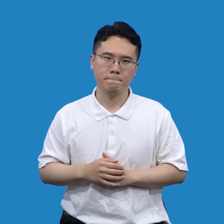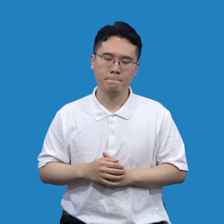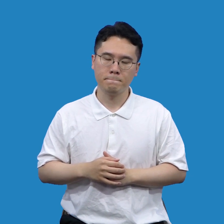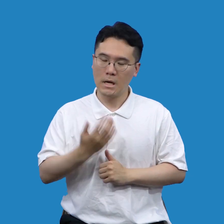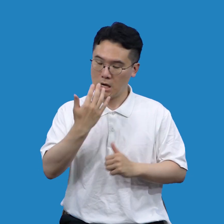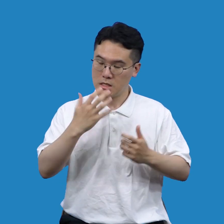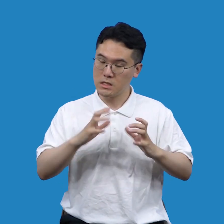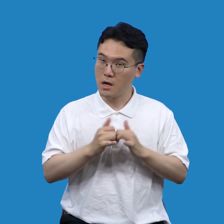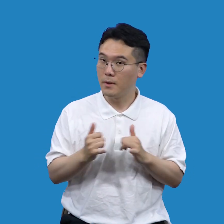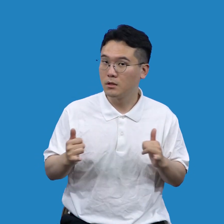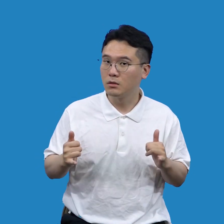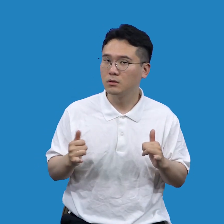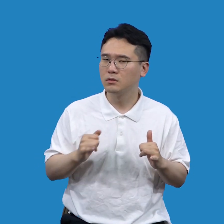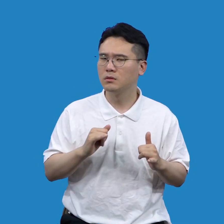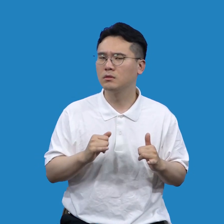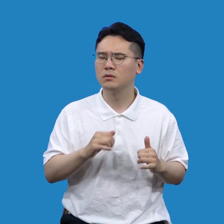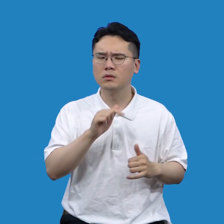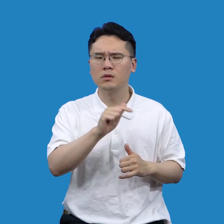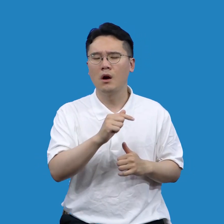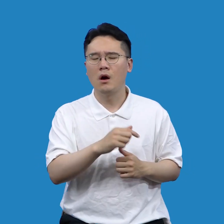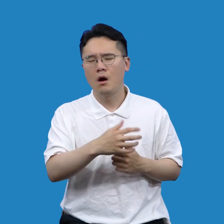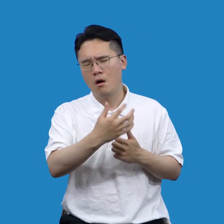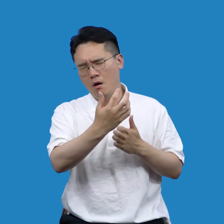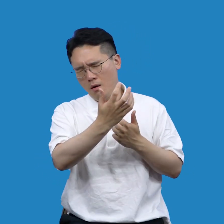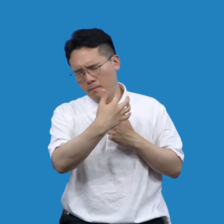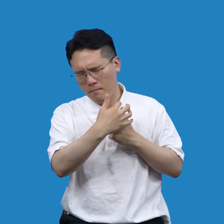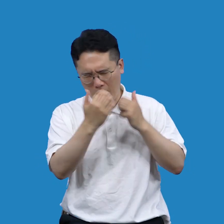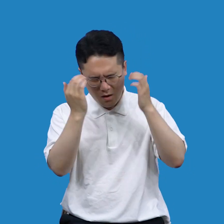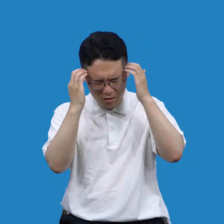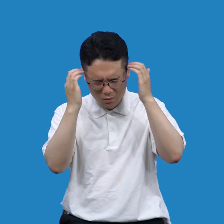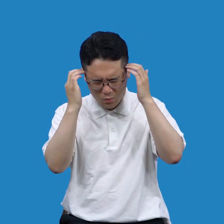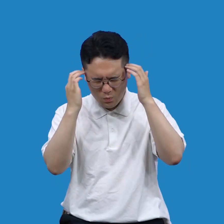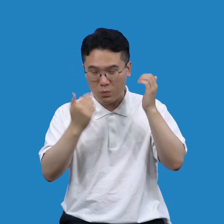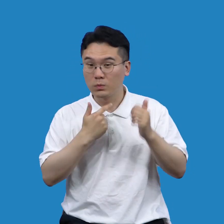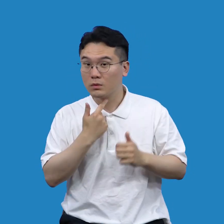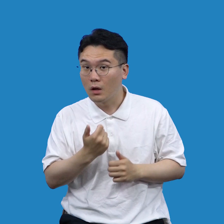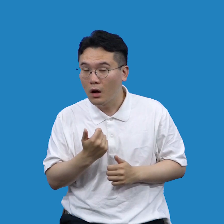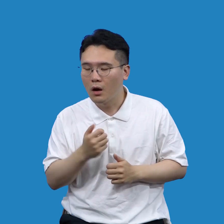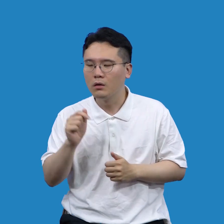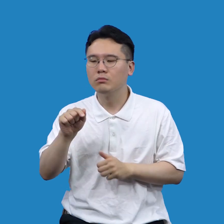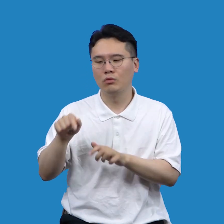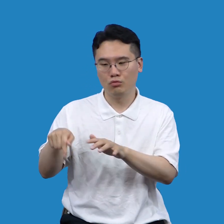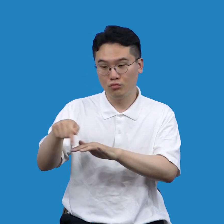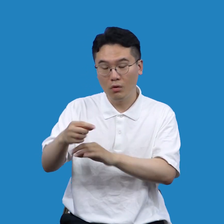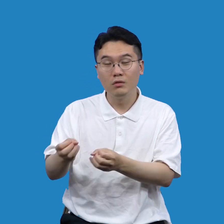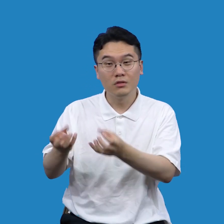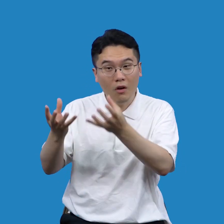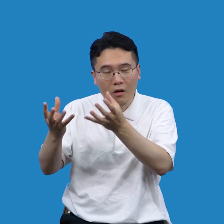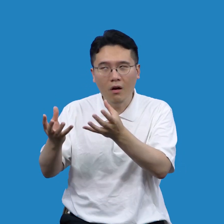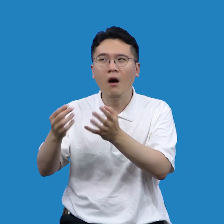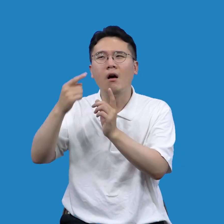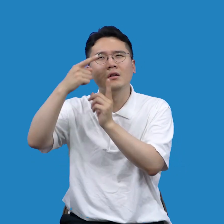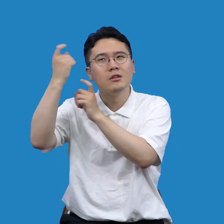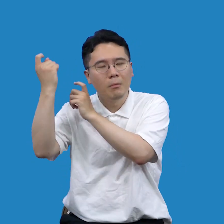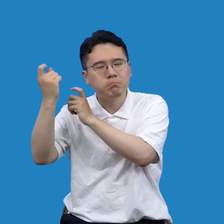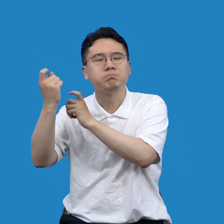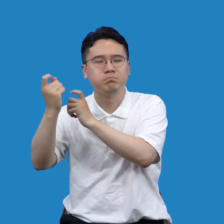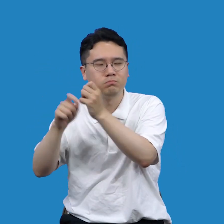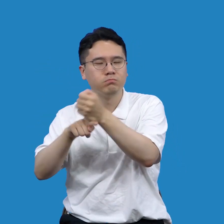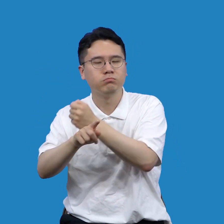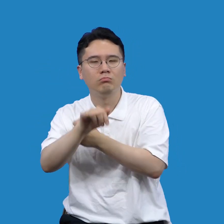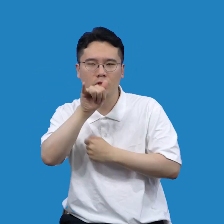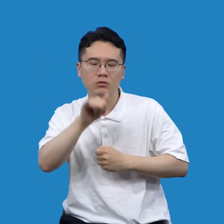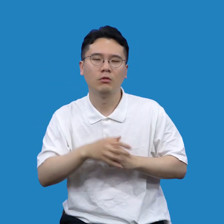땅의 압박과 해방을 경험한 사람들이니까 유월절을 지키는 것이 의미가 있었겠죠. 하지만